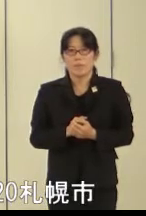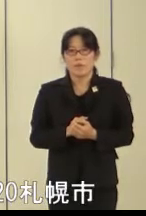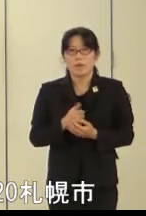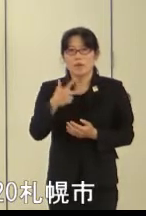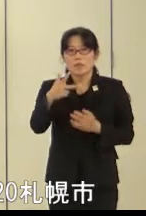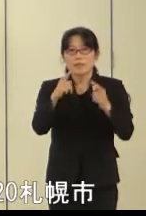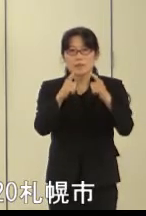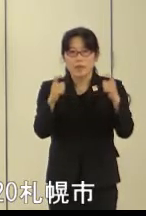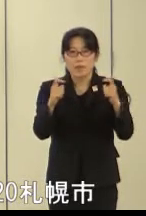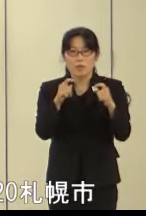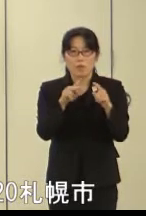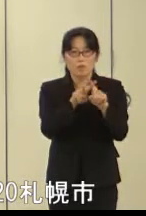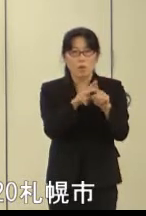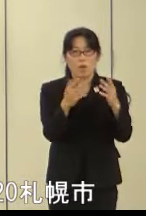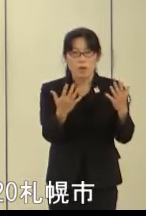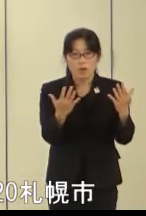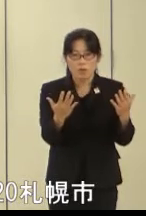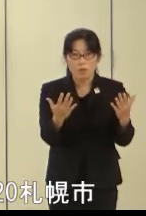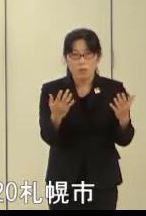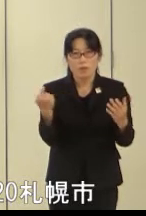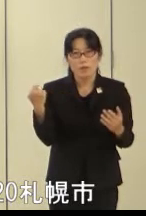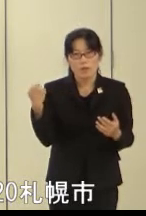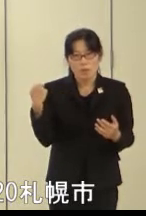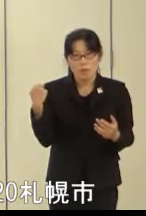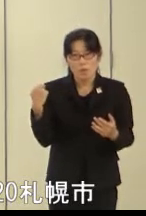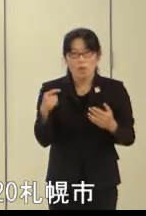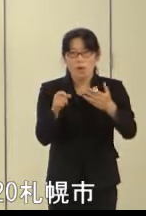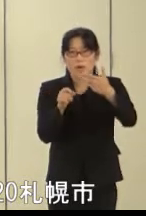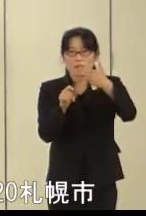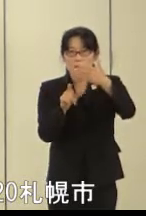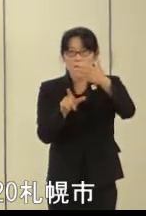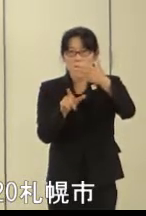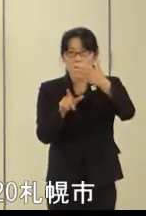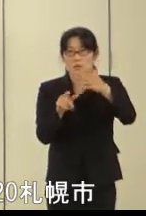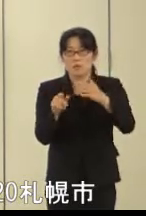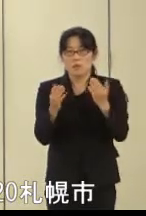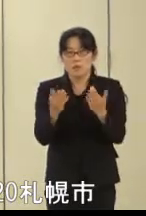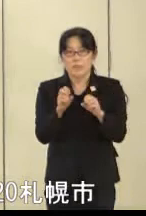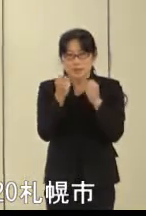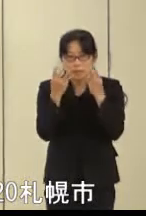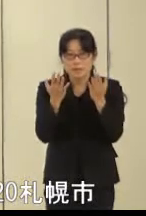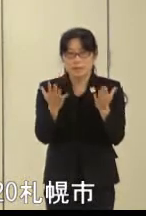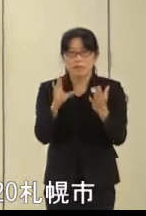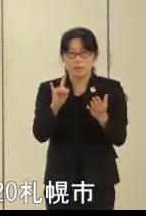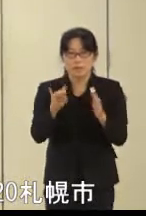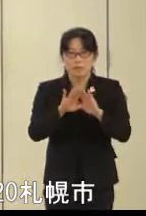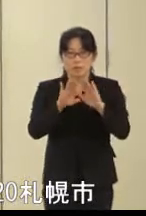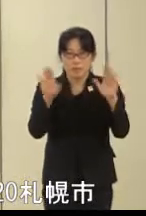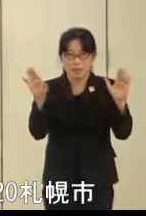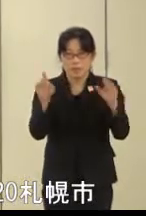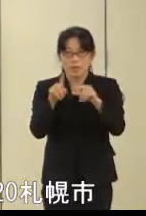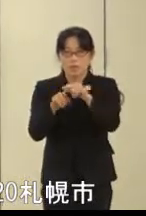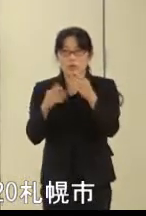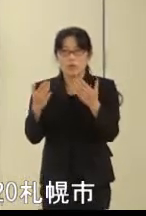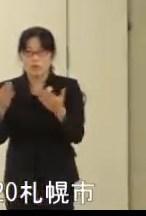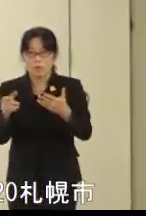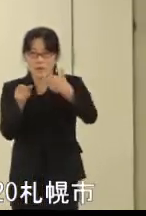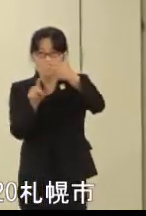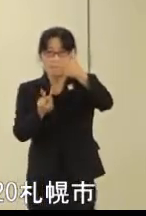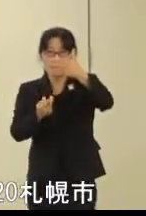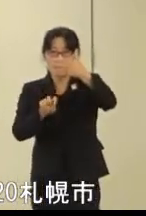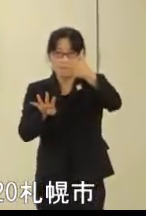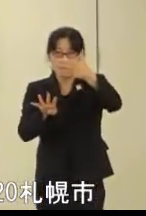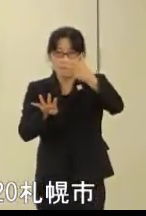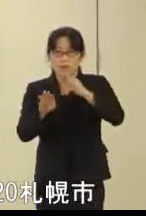の小学校も昨日から新学期が始まりまして中学校も来週に中4日から始まるという状況